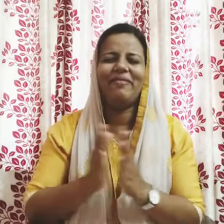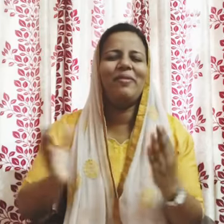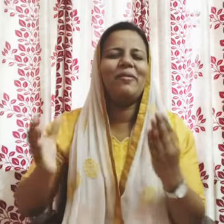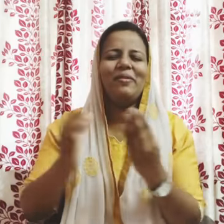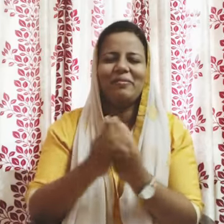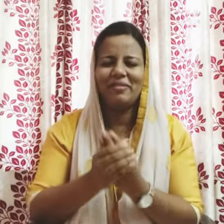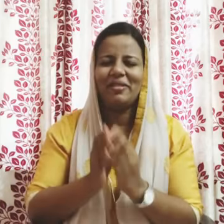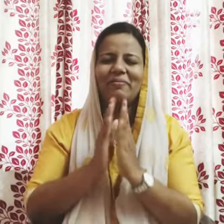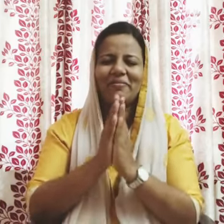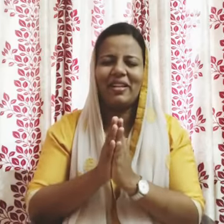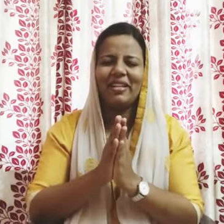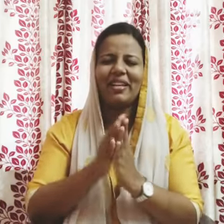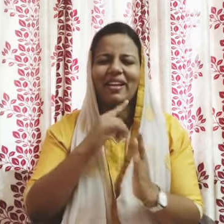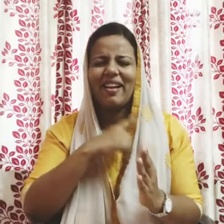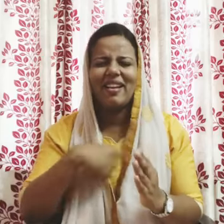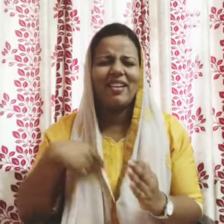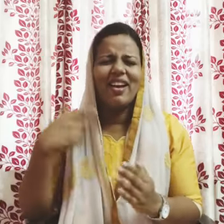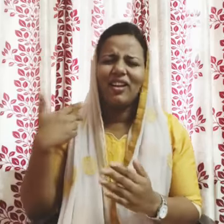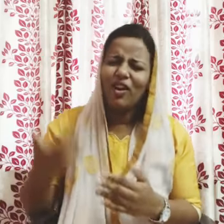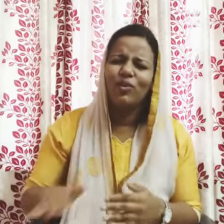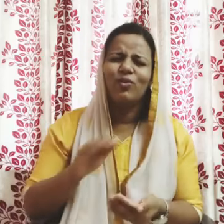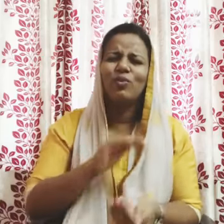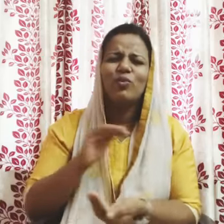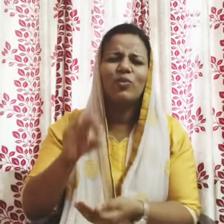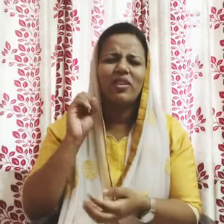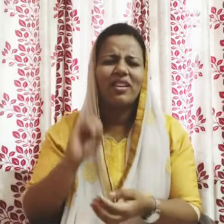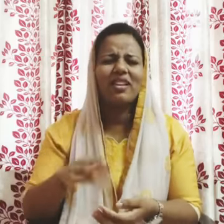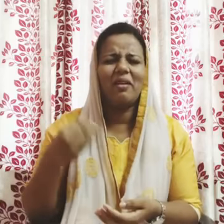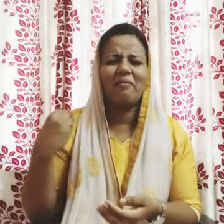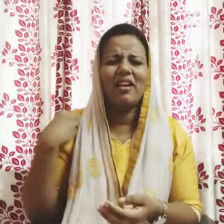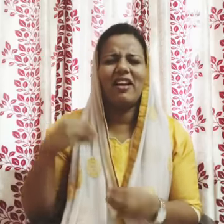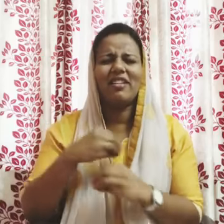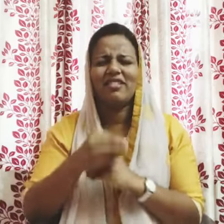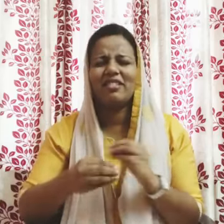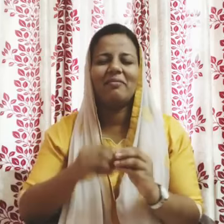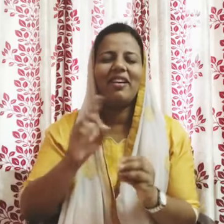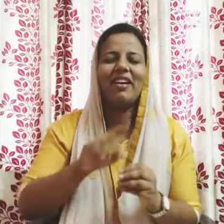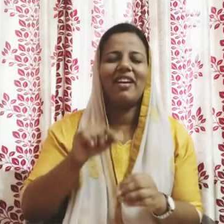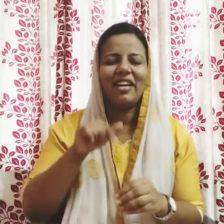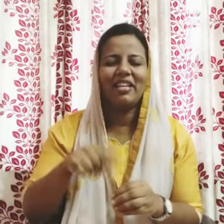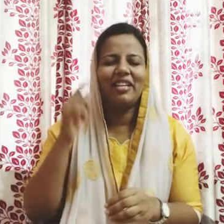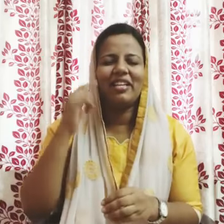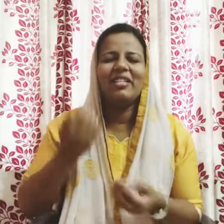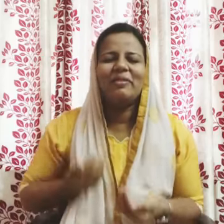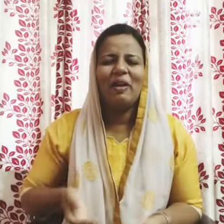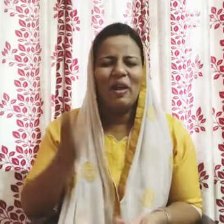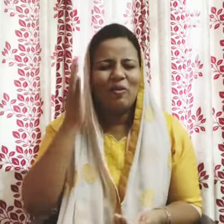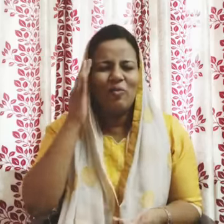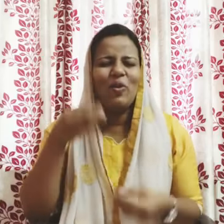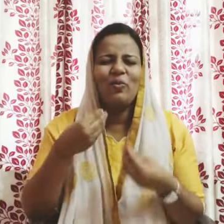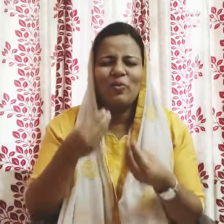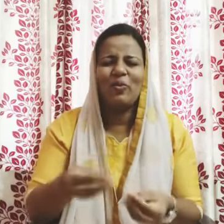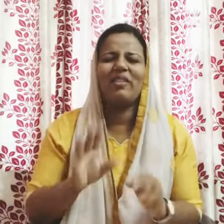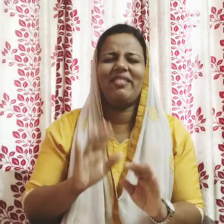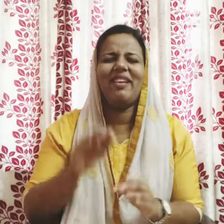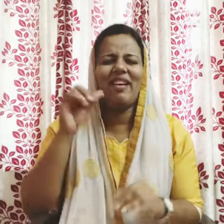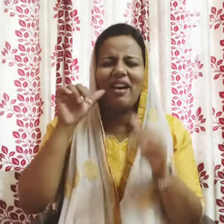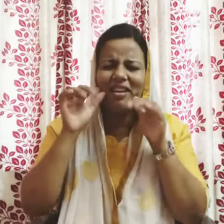ഞങ്ങൾ ഒരുമിച്ച് പ്രാർത്ഥിക്കുന്നു. വിവാഹിതരായി കുഞ്ഞുങ്ങളില്ലാതെ ഭാരപ്പെടുന്നവർക്ക് വേണ്ടി പ്രാർത്ഥിക്കുന്നു. യേശു ക്രിസ്തുവിന്റെ നാമത്തിൽ തലമുറ ഉണ്ടാകട്ടെ. ആമേൻ. തലമുറ